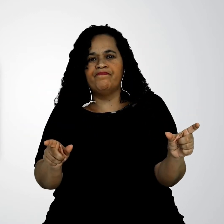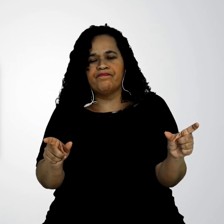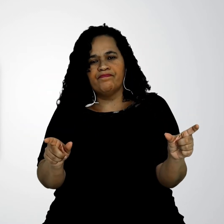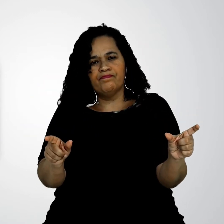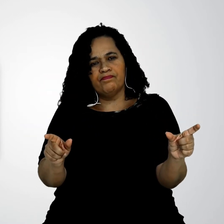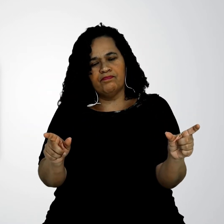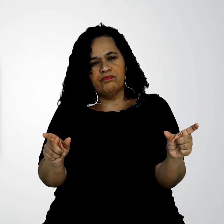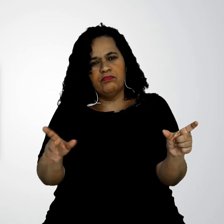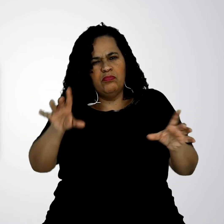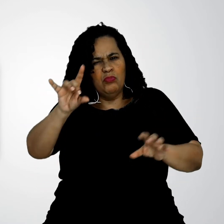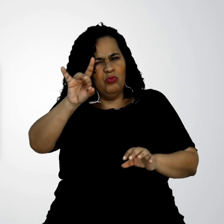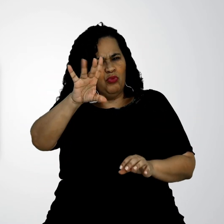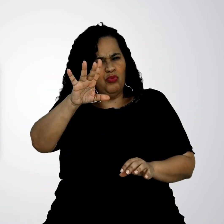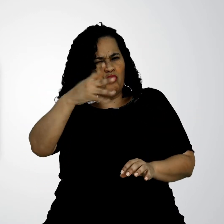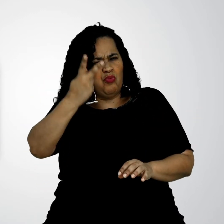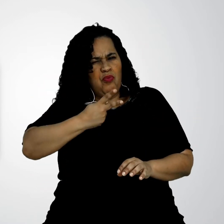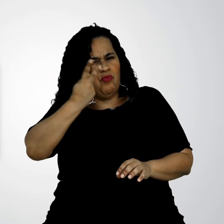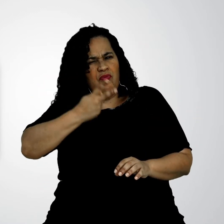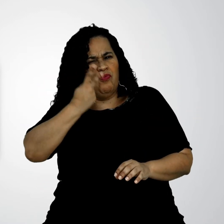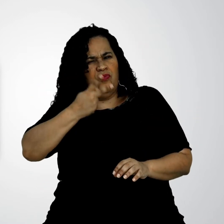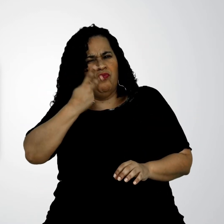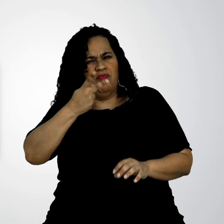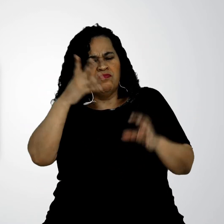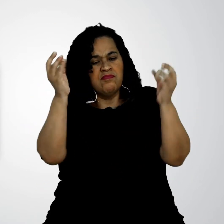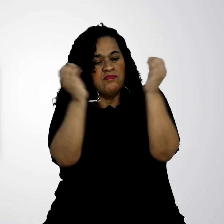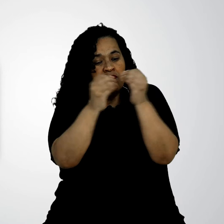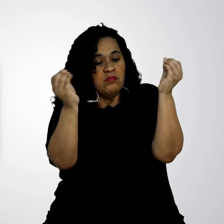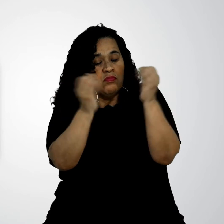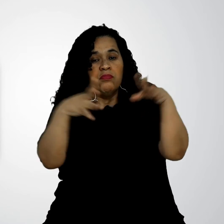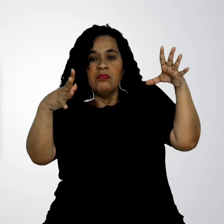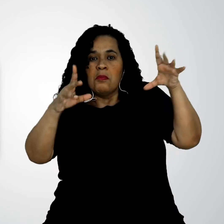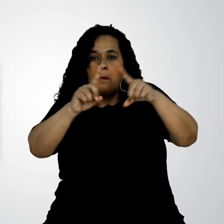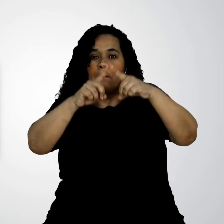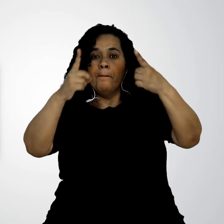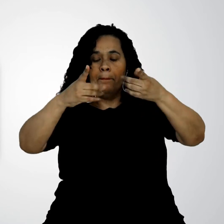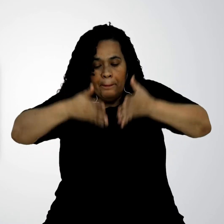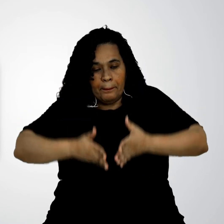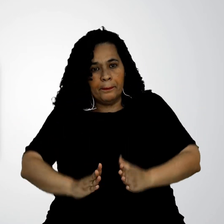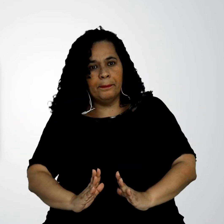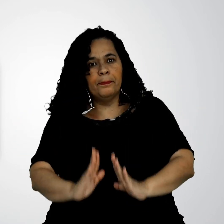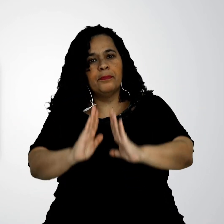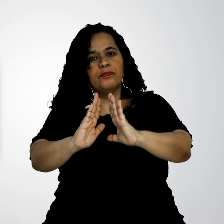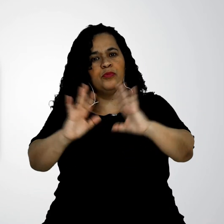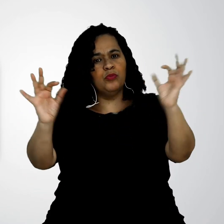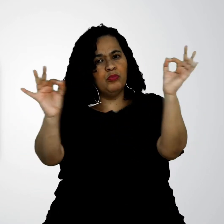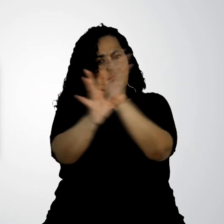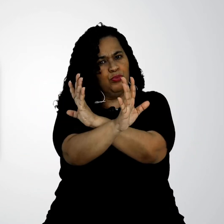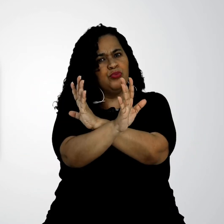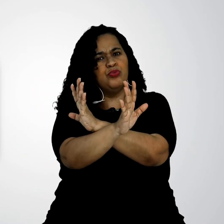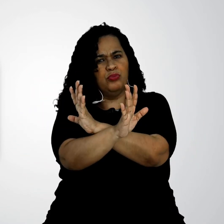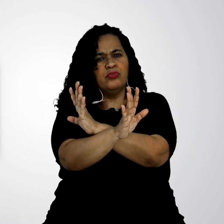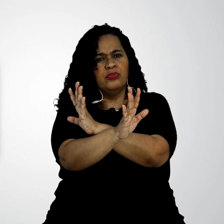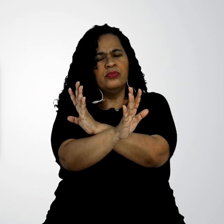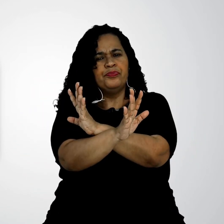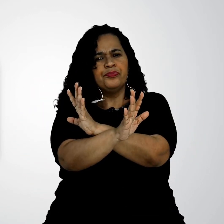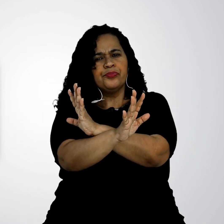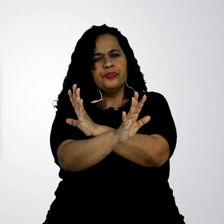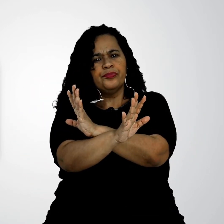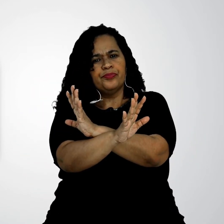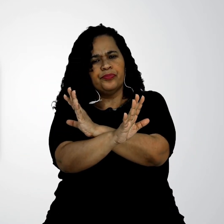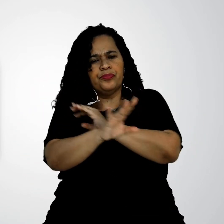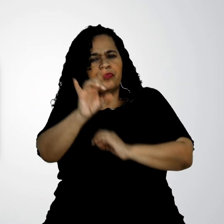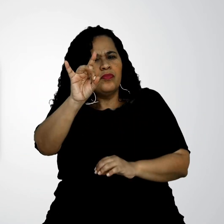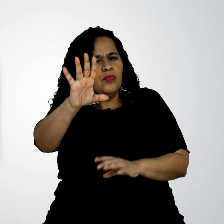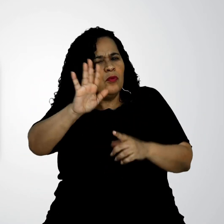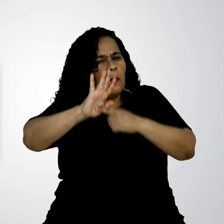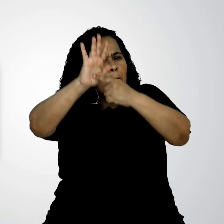né? Não de criação, né? Criou um melhor ou um pior, criou um mais... Não, ela é só funcional,